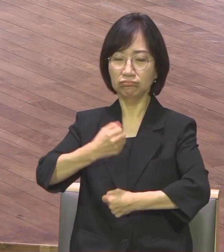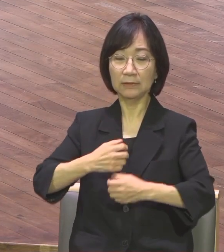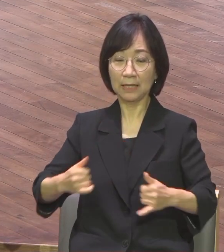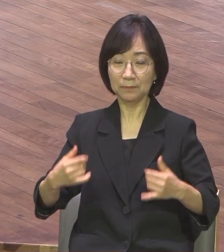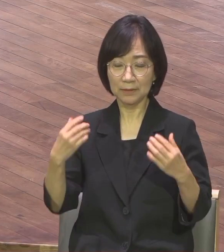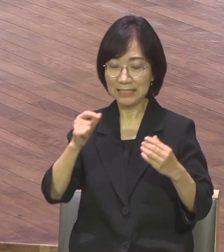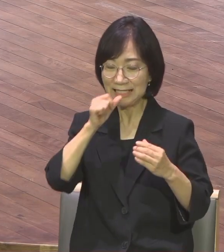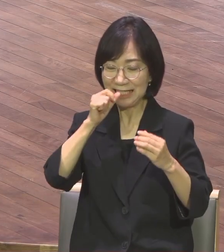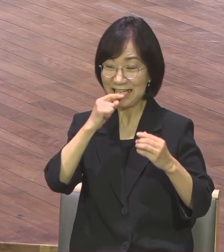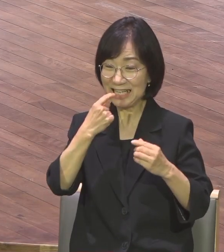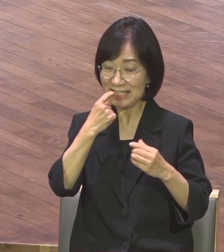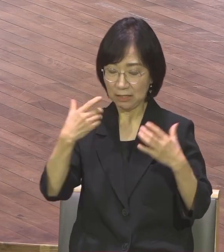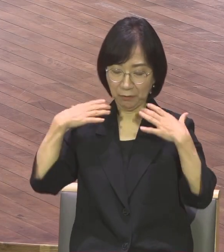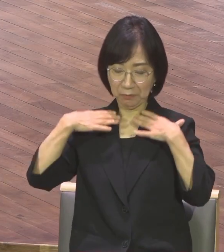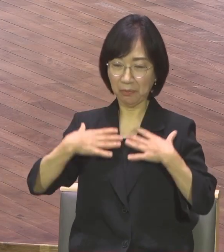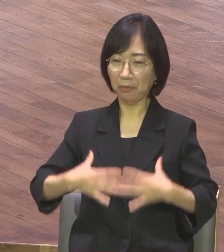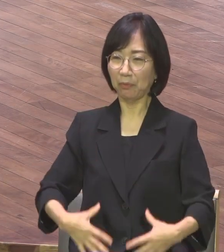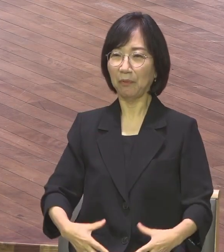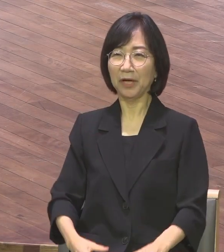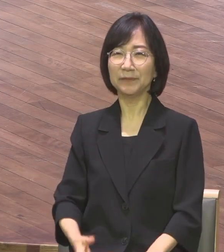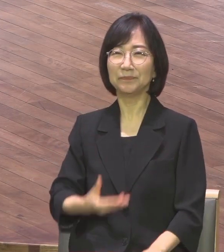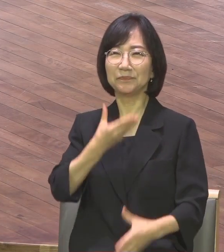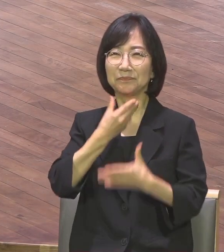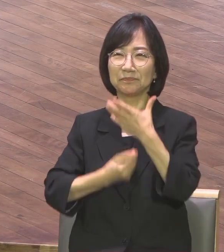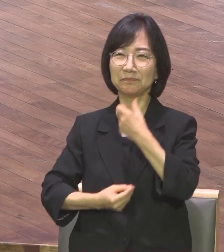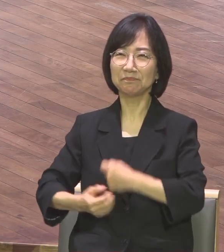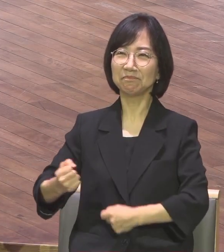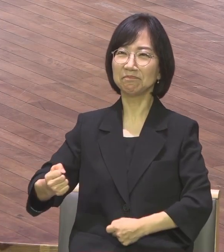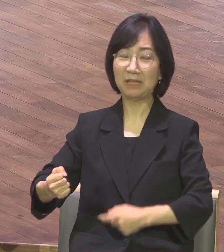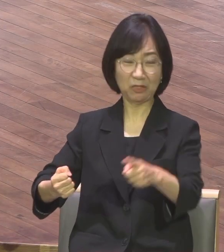달라. 뭐가 다릅니까?